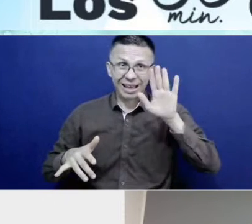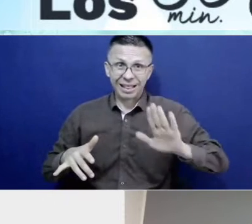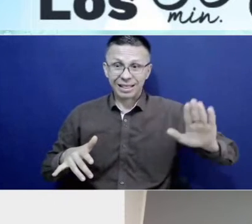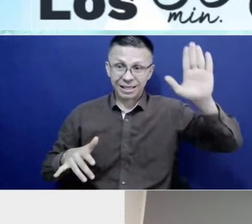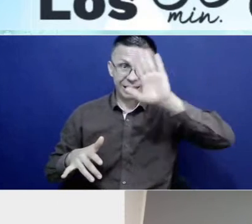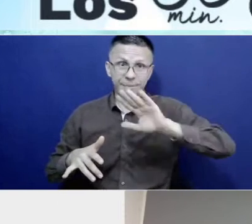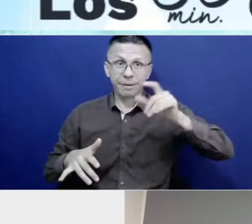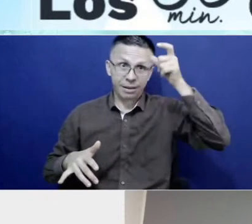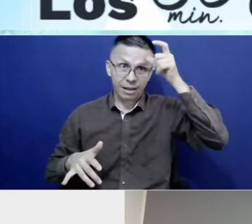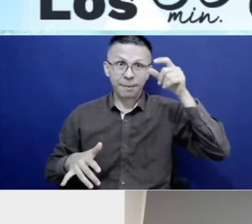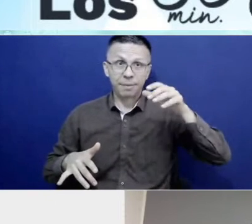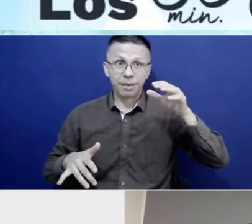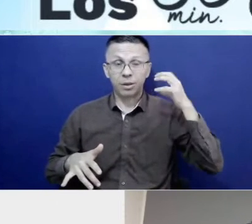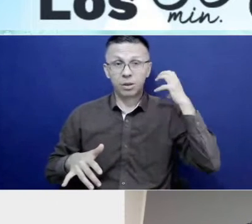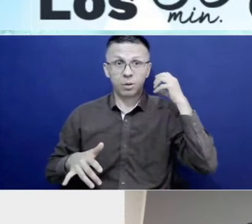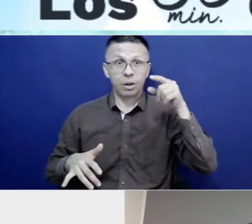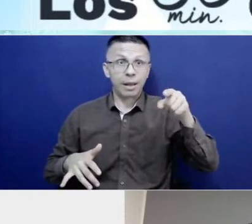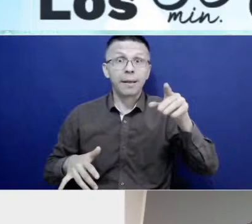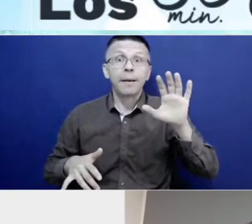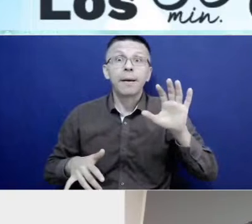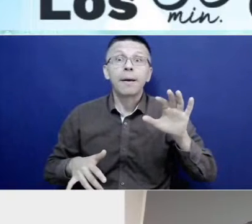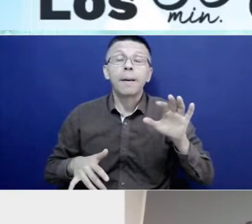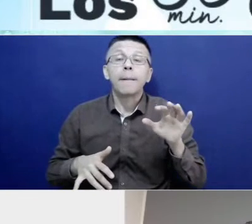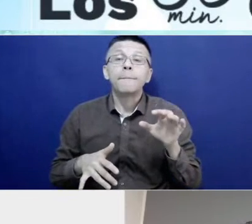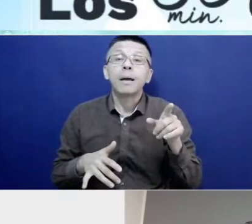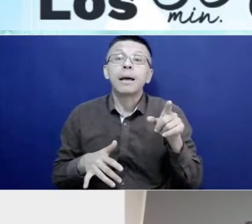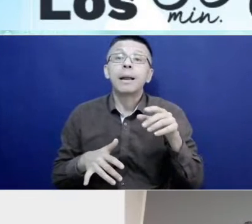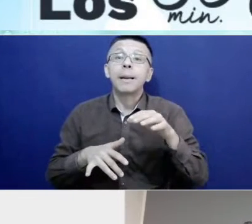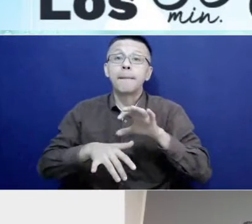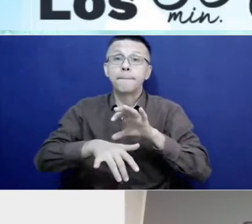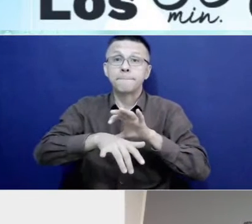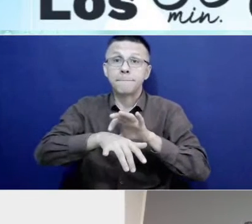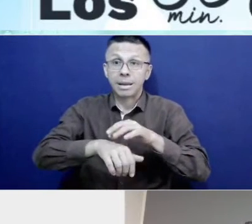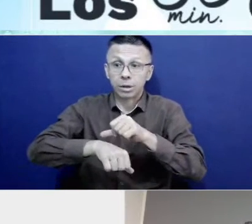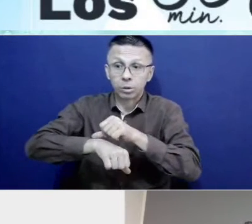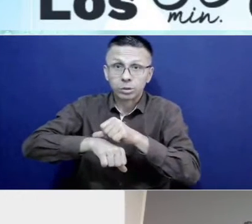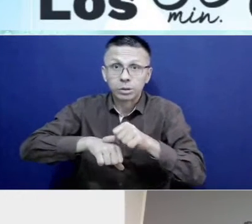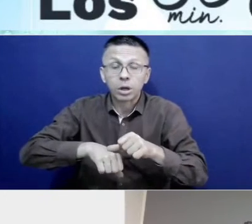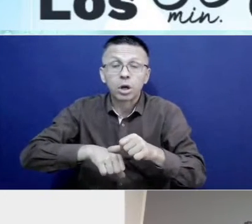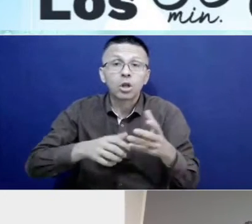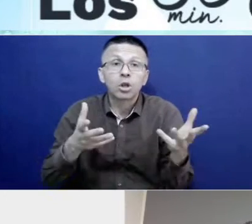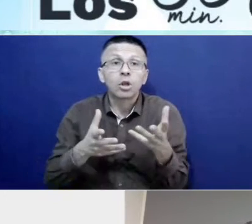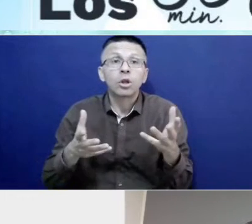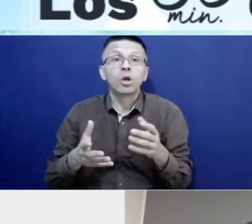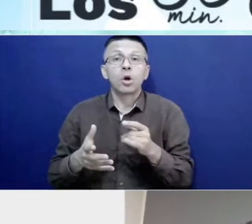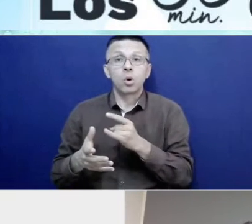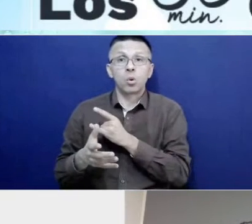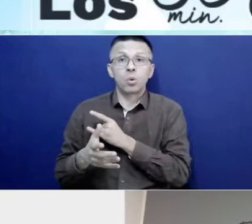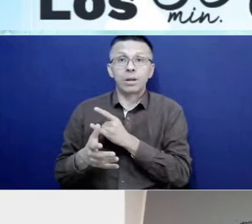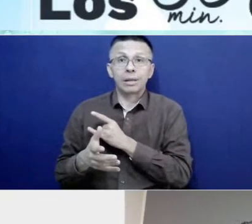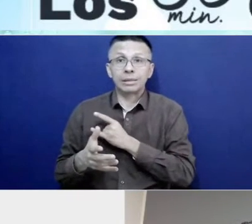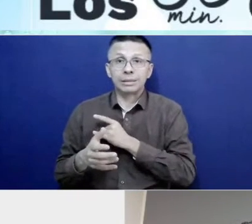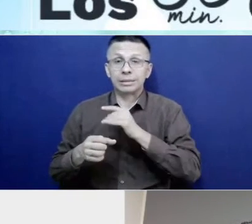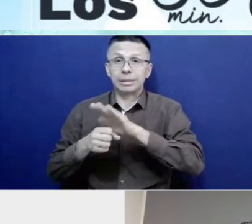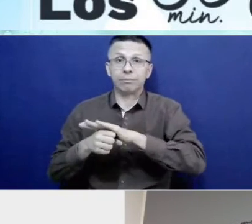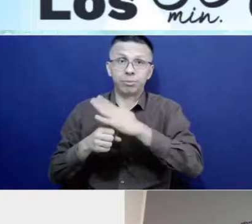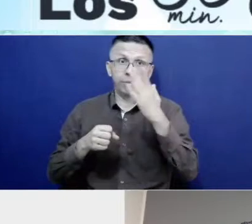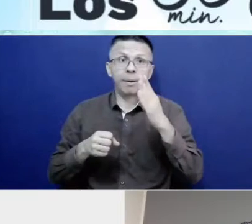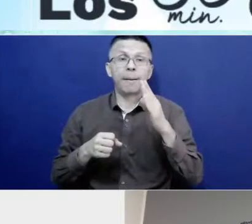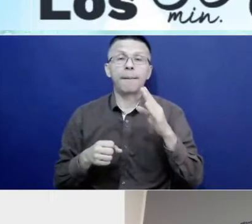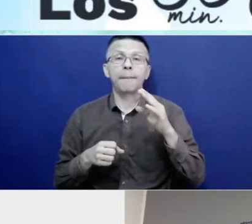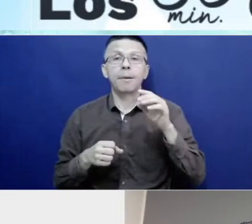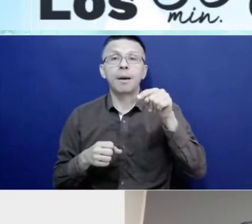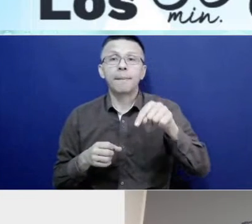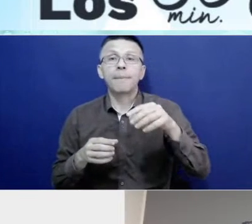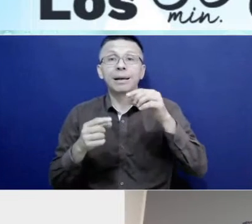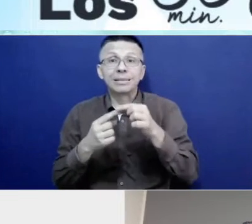como médico cirujano egresado de la Universidad Metropolitana de Barranquilla y es especialista en auditoría corporativa de la calidad